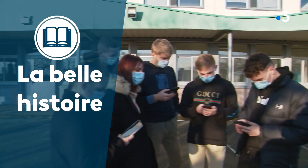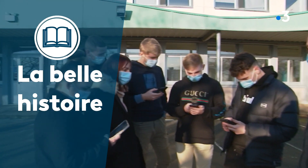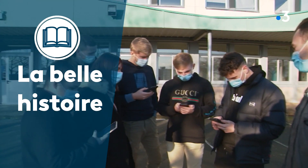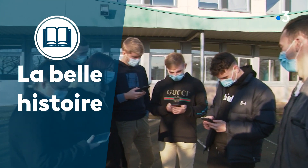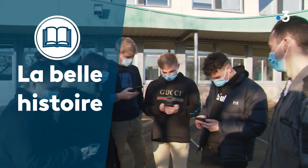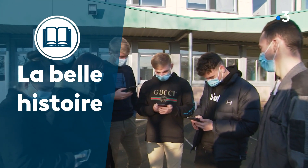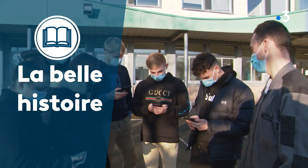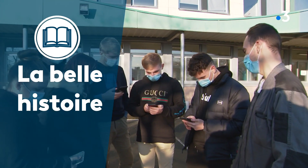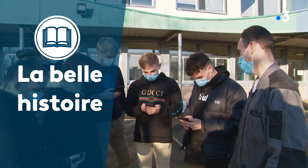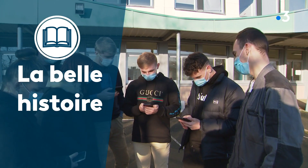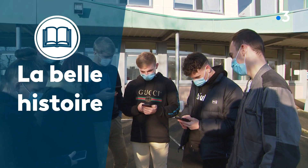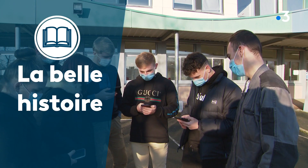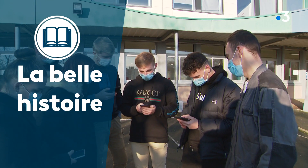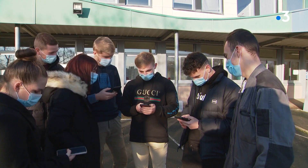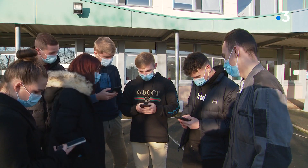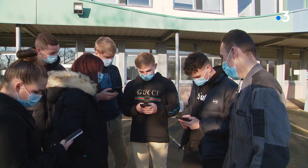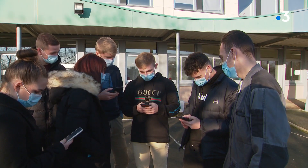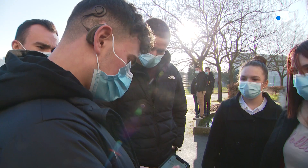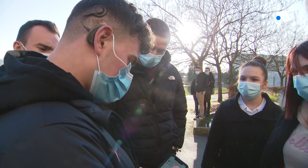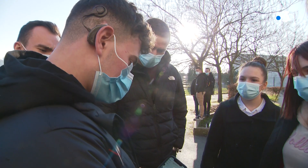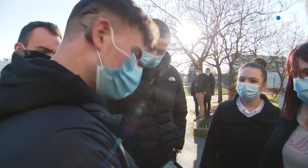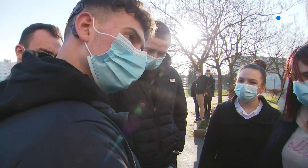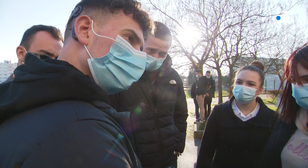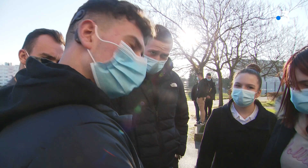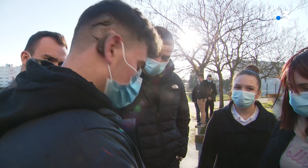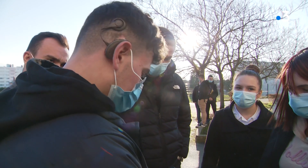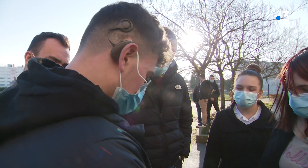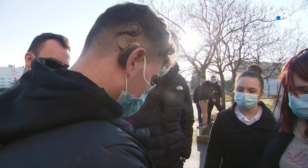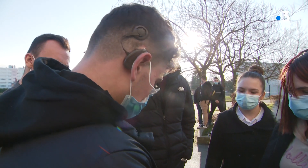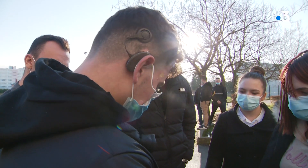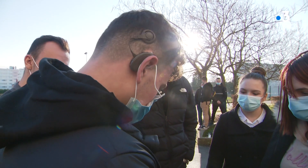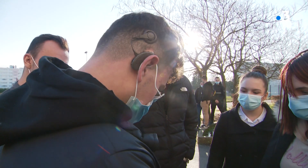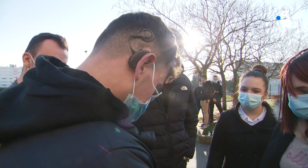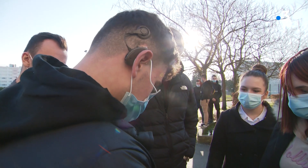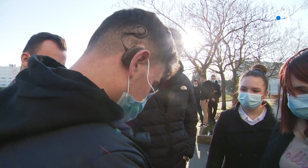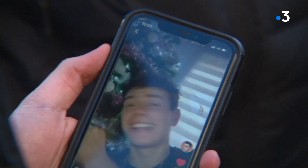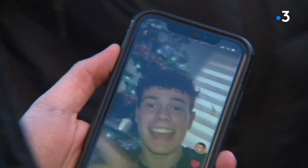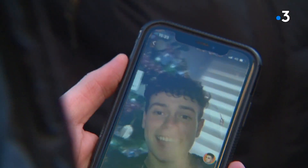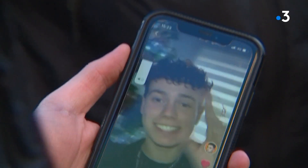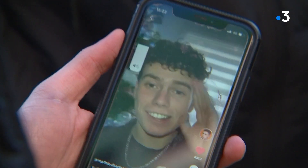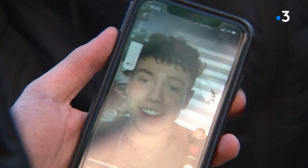Parmi ses camarades du lycée, il passe inaperçu. Pourtant, Mathieu n'est pas un adolescent comme les autres.